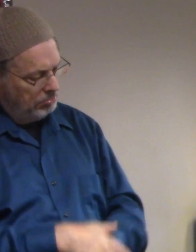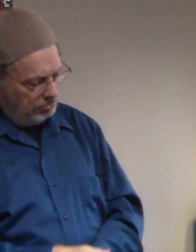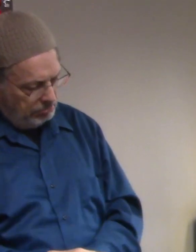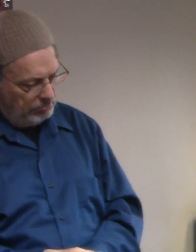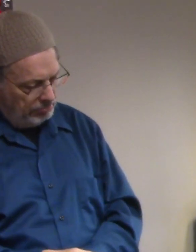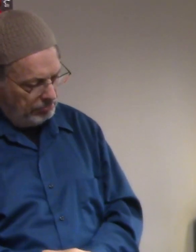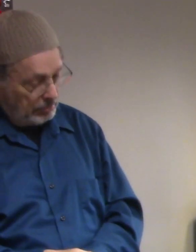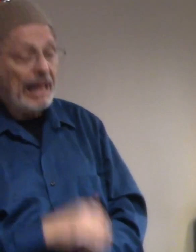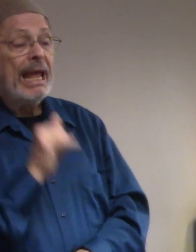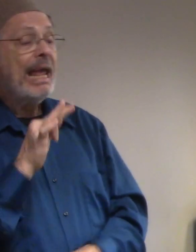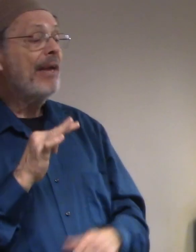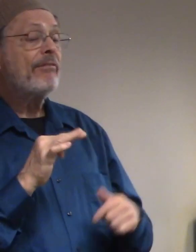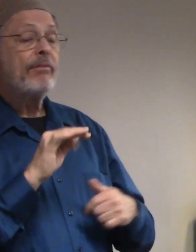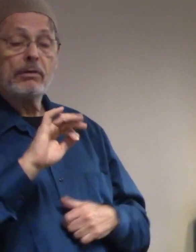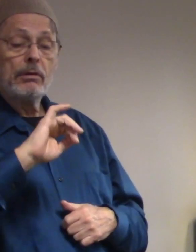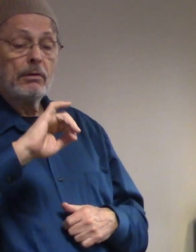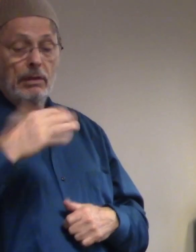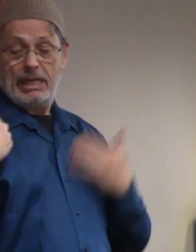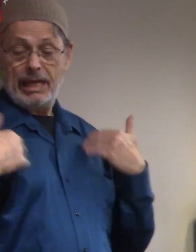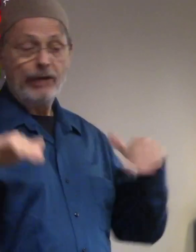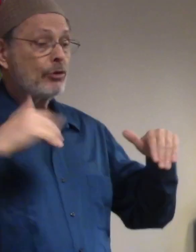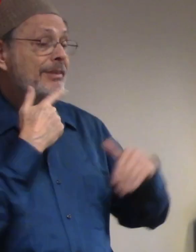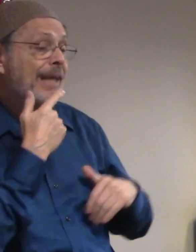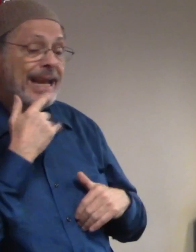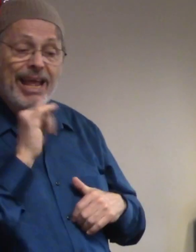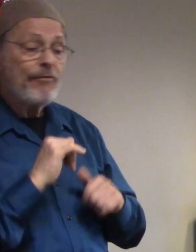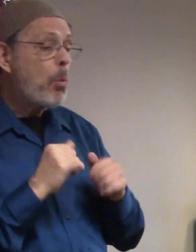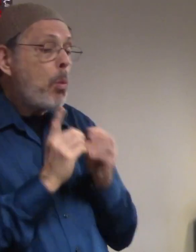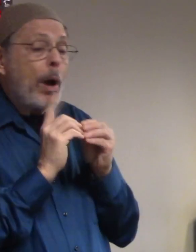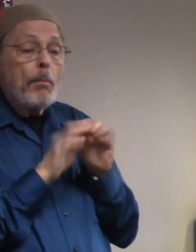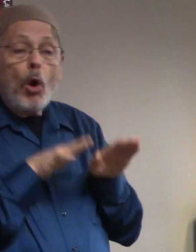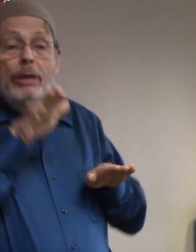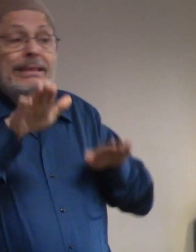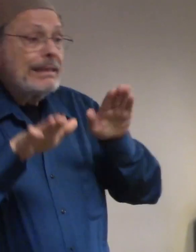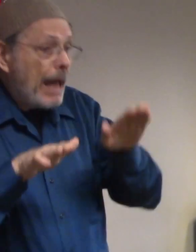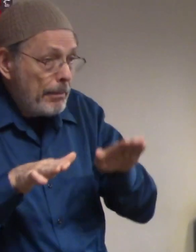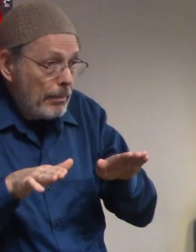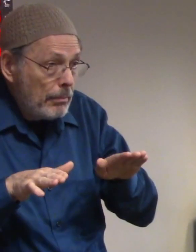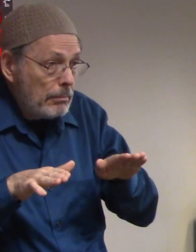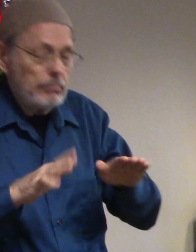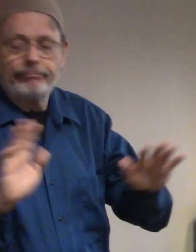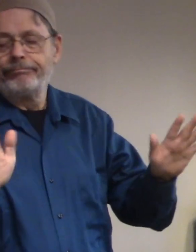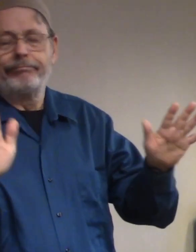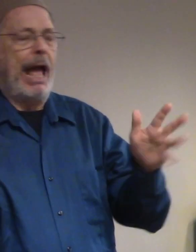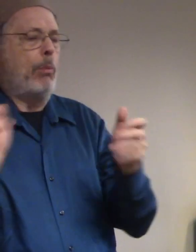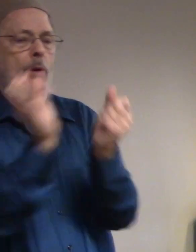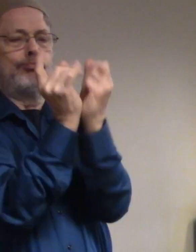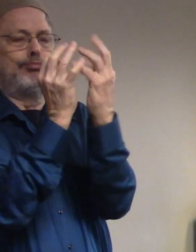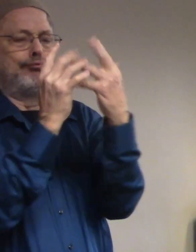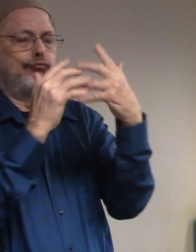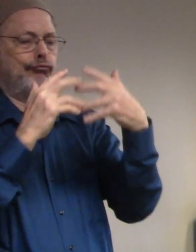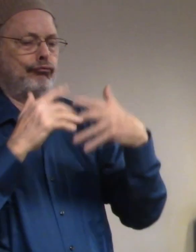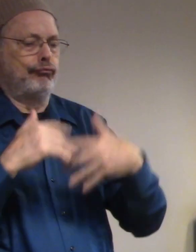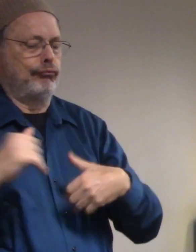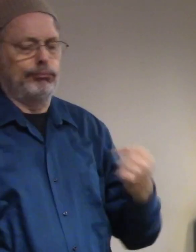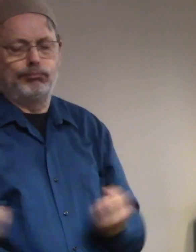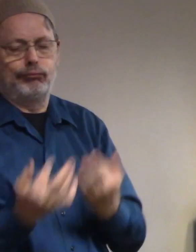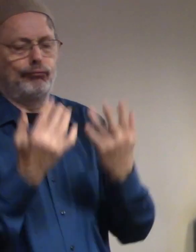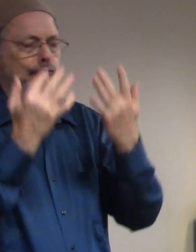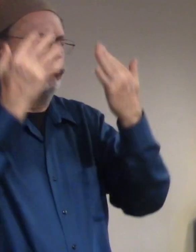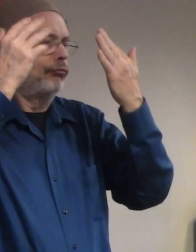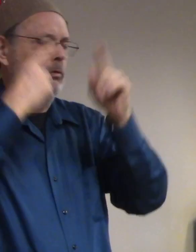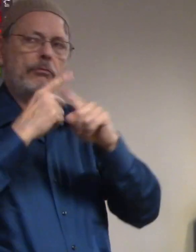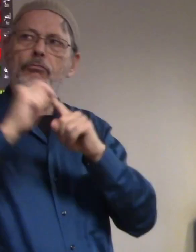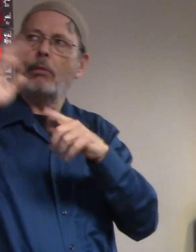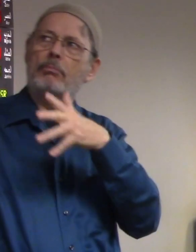الْجَلَالِ. That if I take one more step, Ya Rasulullah, if I take one more step, I will be disintegrated. I will be burned by